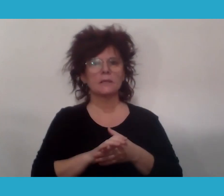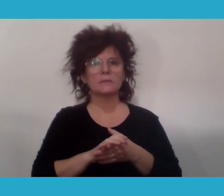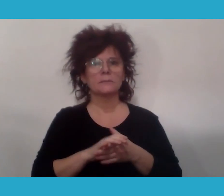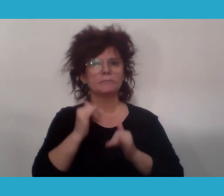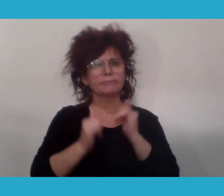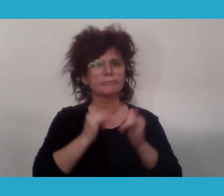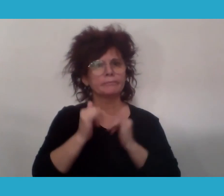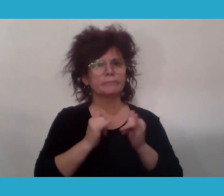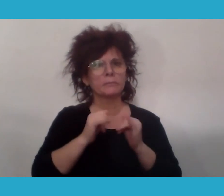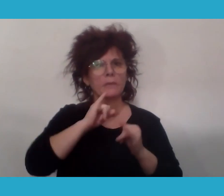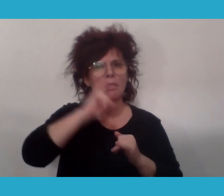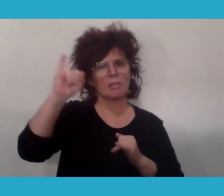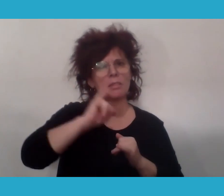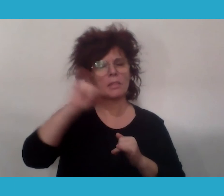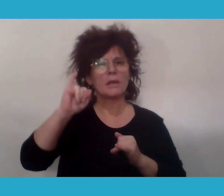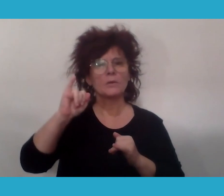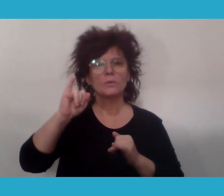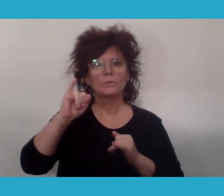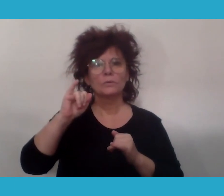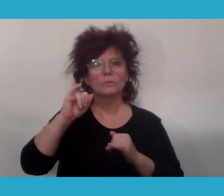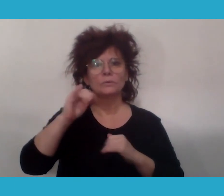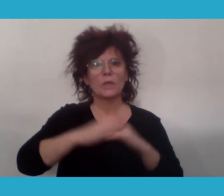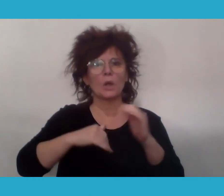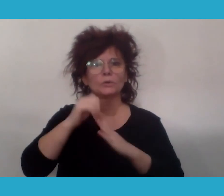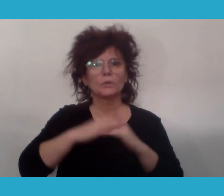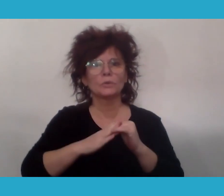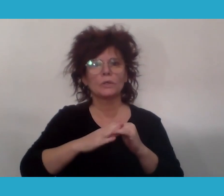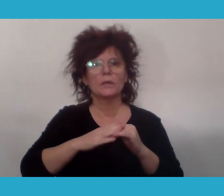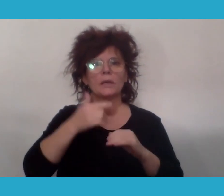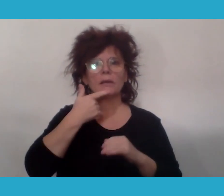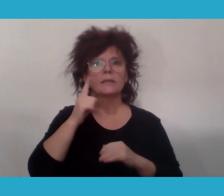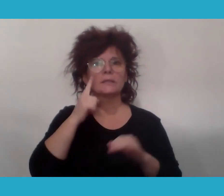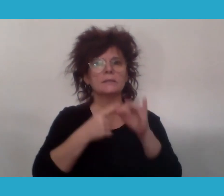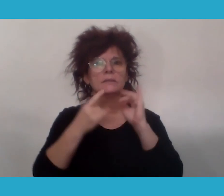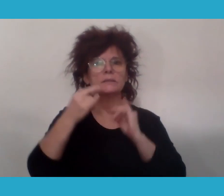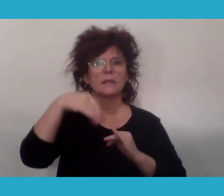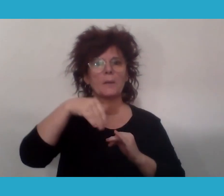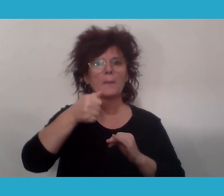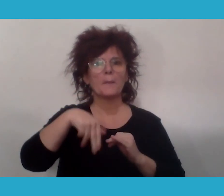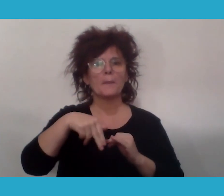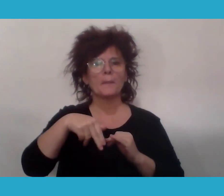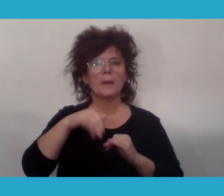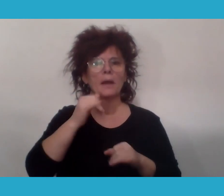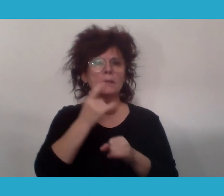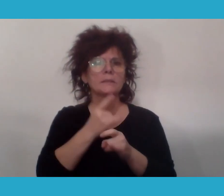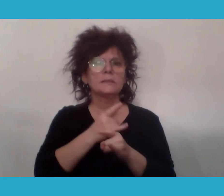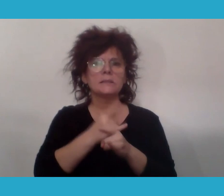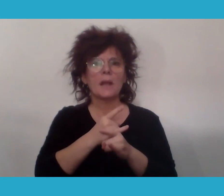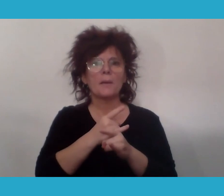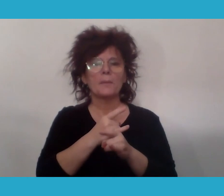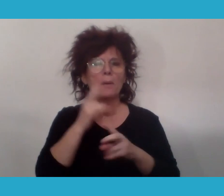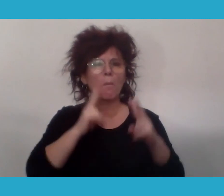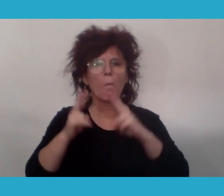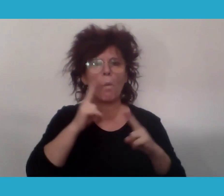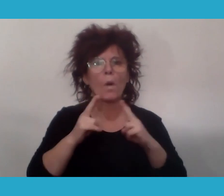denuncias que se realizaron para impedir que comiencen las obras en Siquiman por sus irregularidades. Siempre trataron de hacer valer su derecho de participar y de